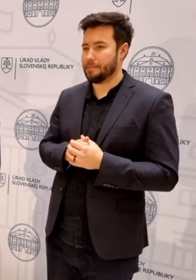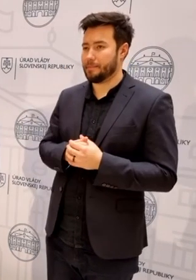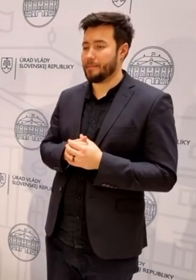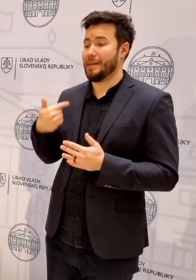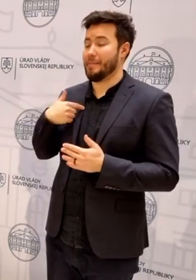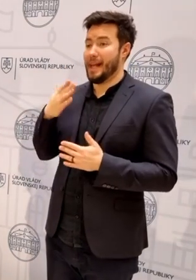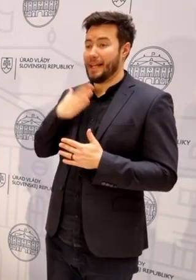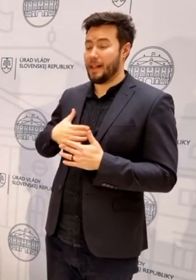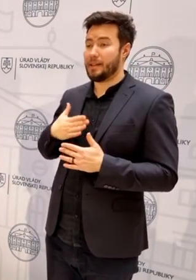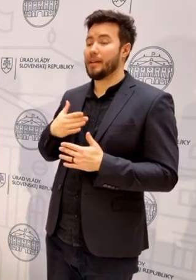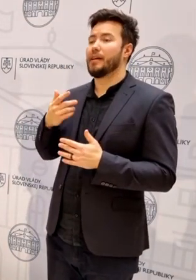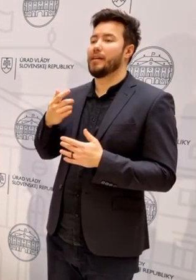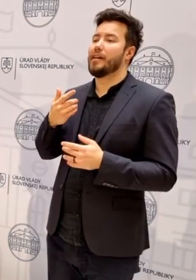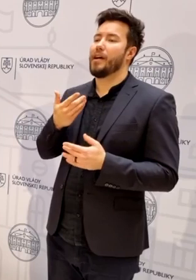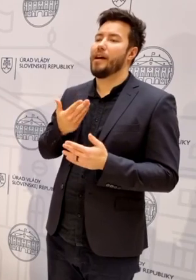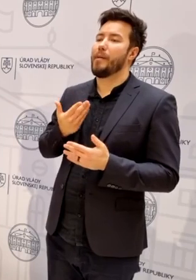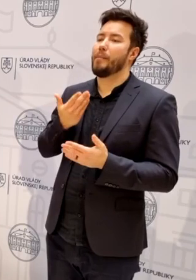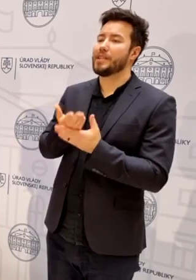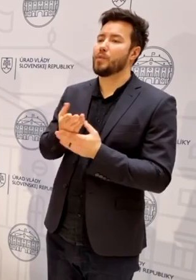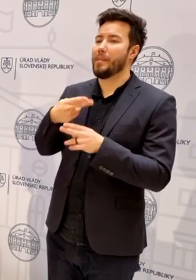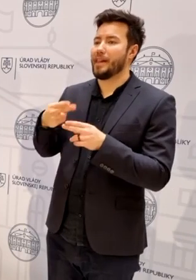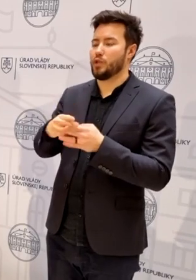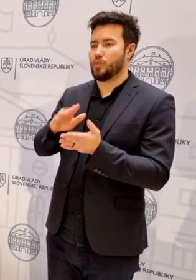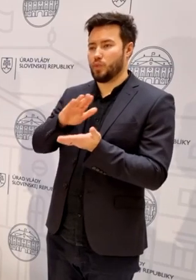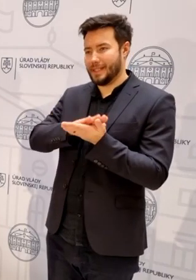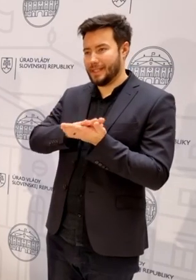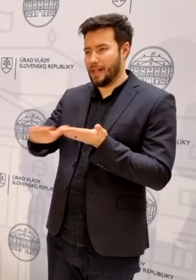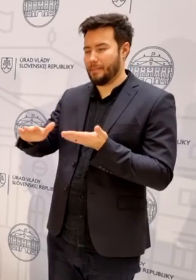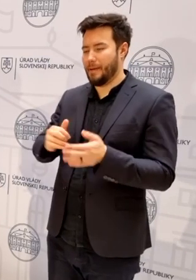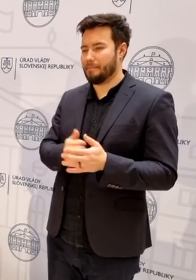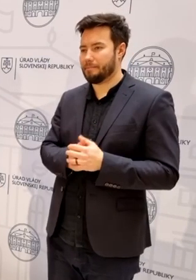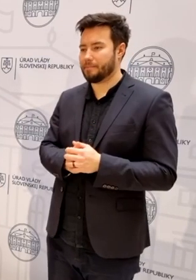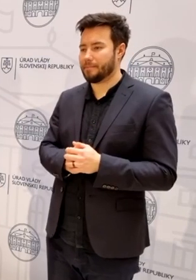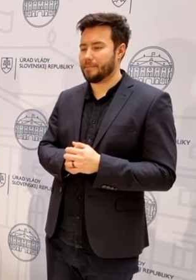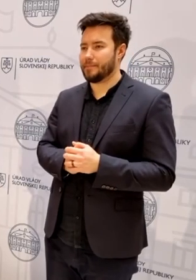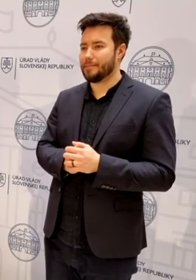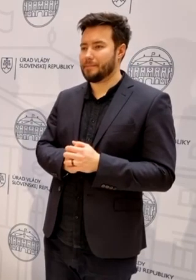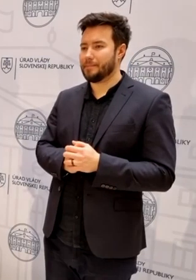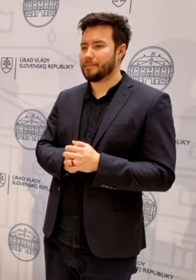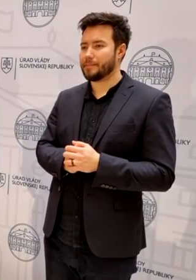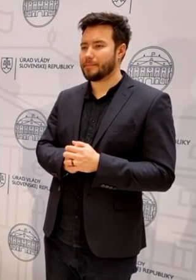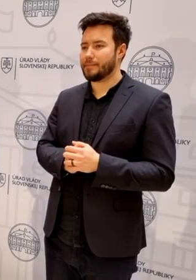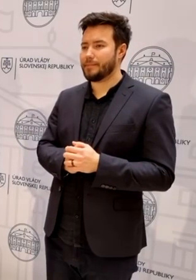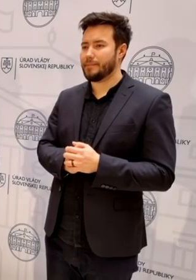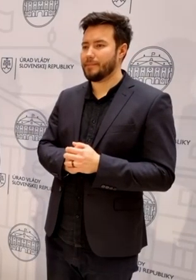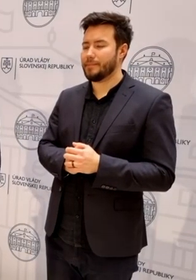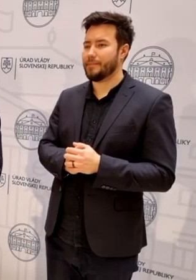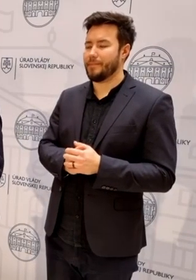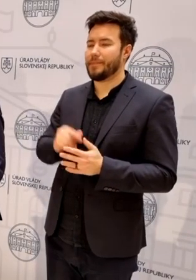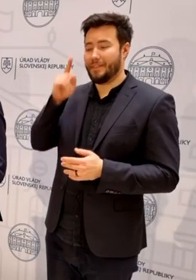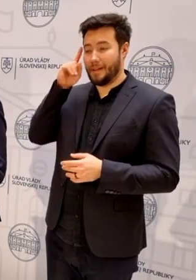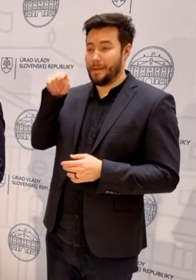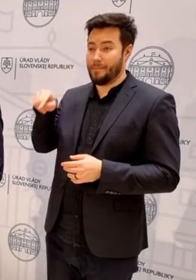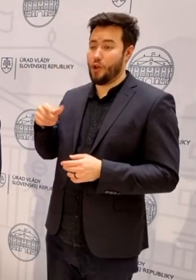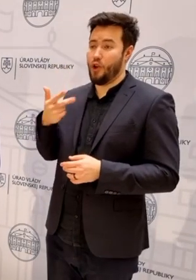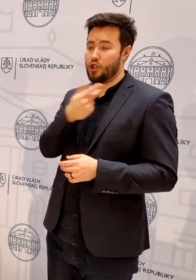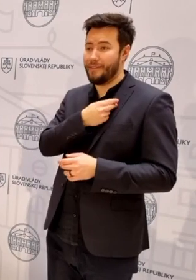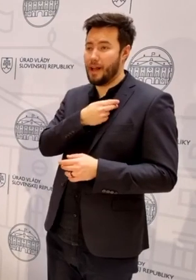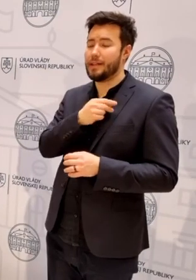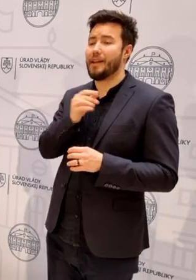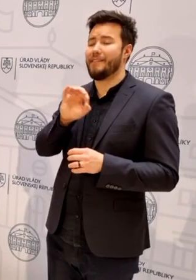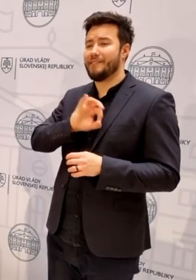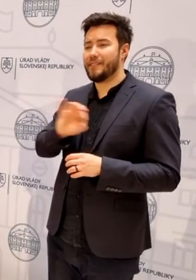liečbu poskytujú zdarma. A vieme, že toto očkovanie chráni pred